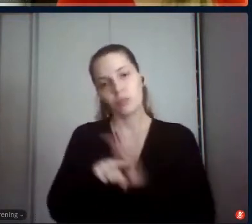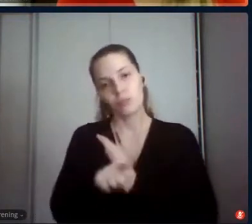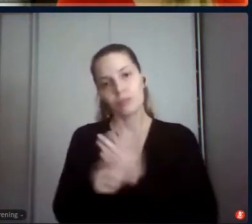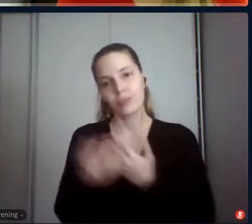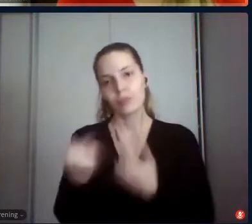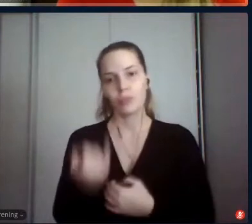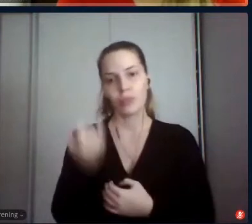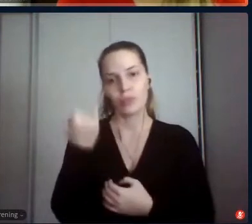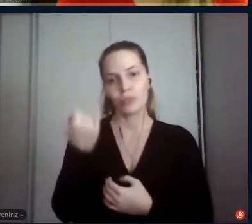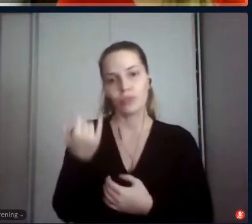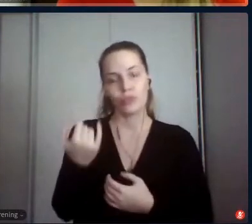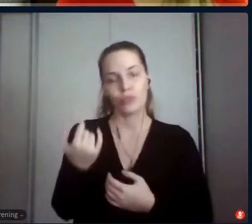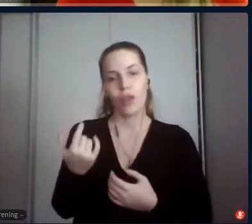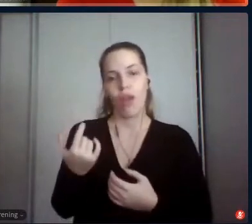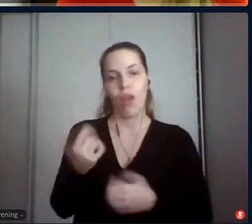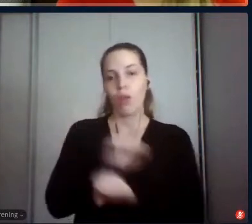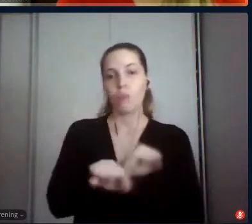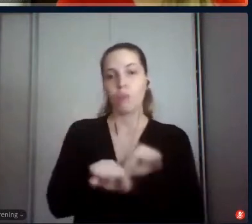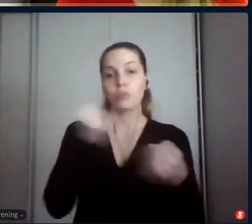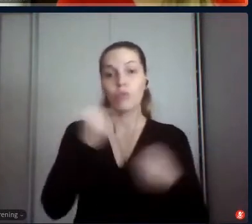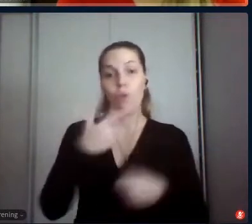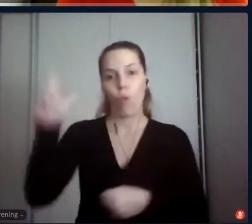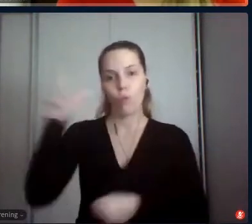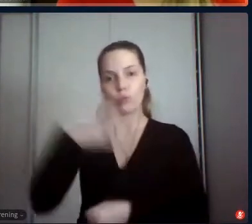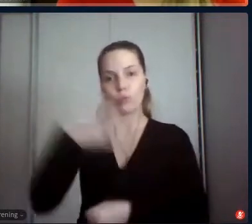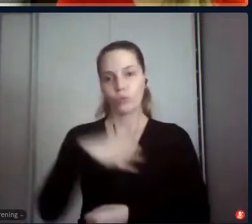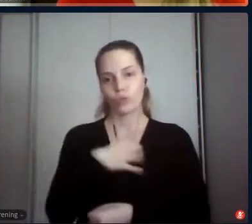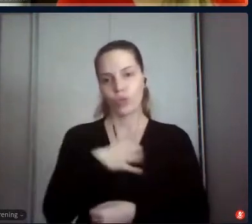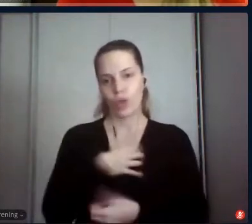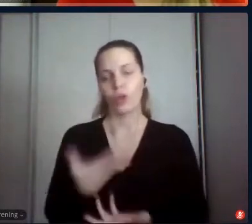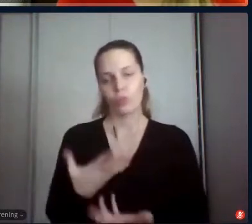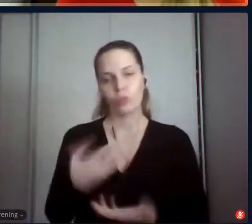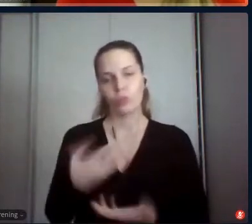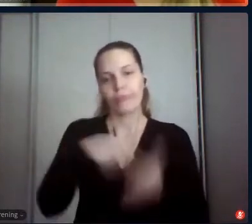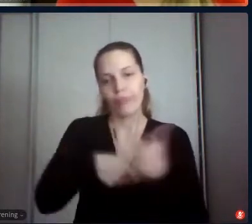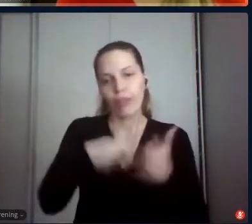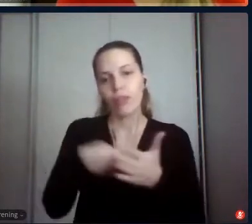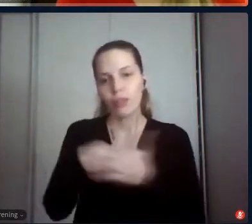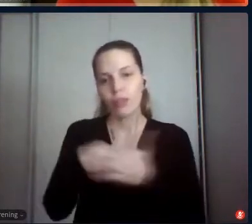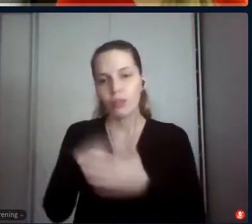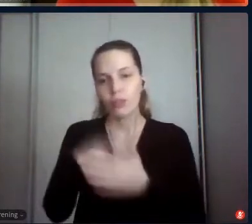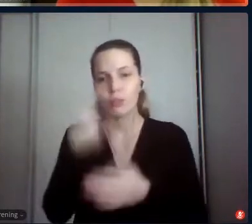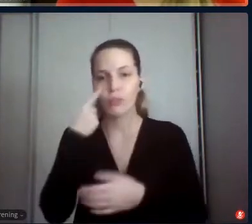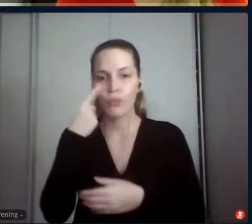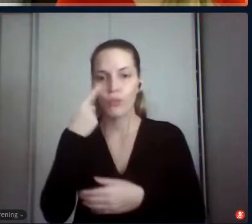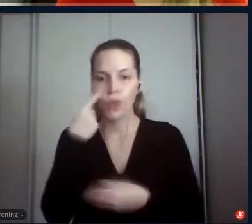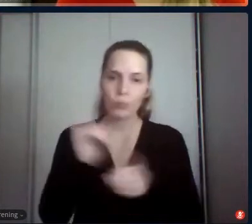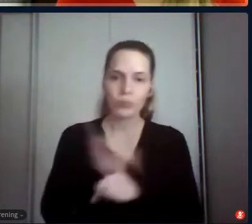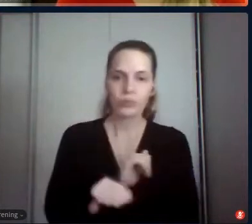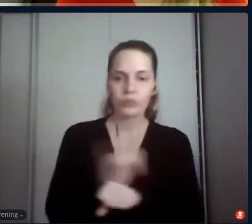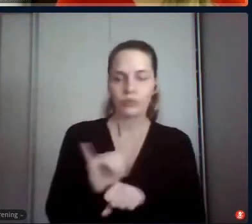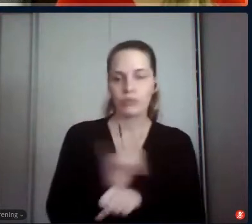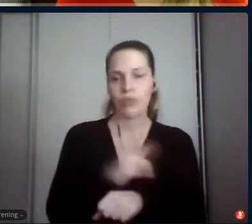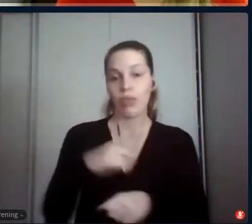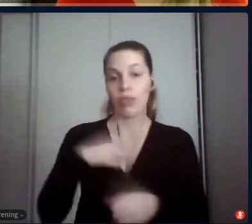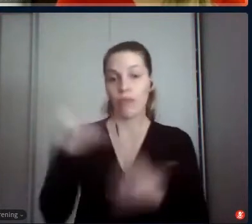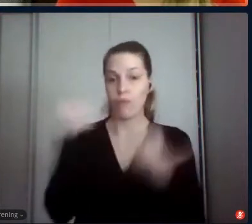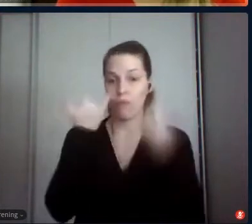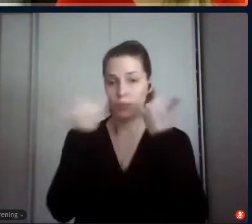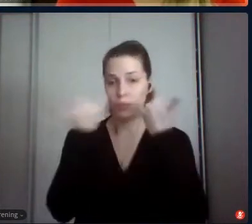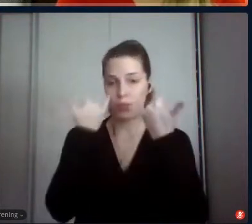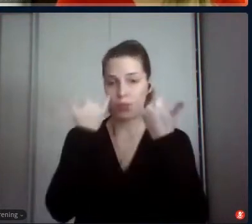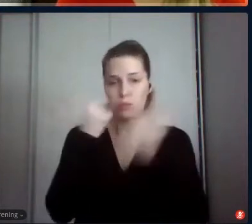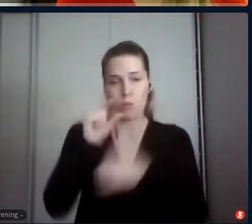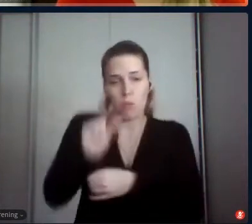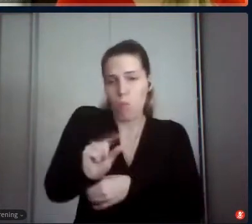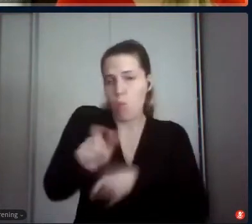outra forma de chegar nessas pessoas, né? A gente está tentando de todas as maneiras, a gente tem um levantamento que são pouquíssimas pessoas que não têm